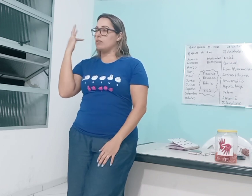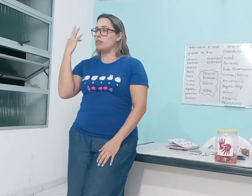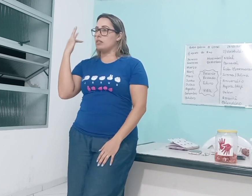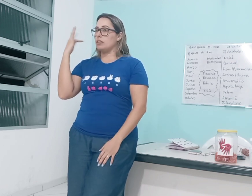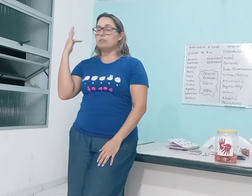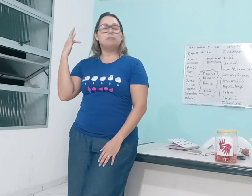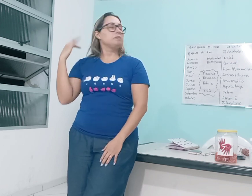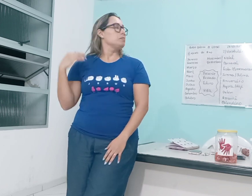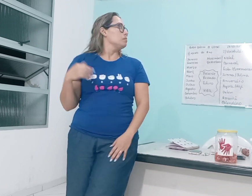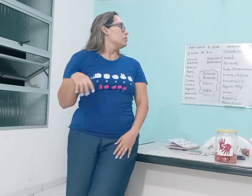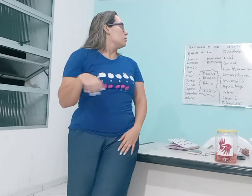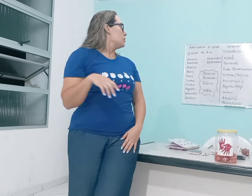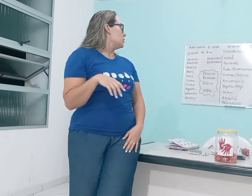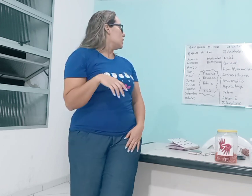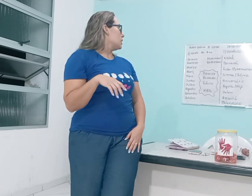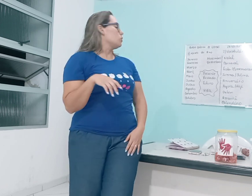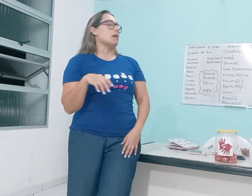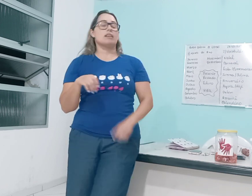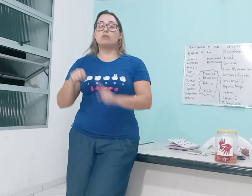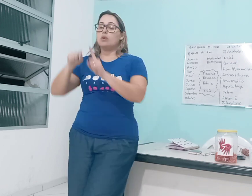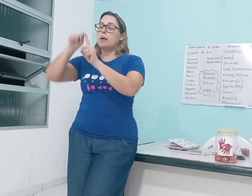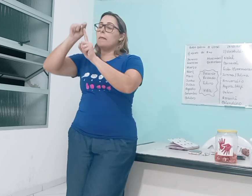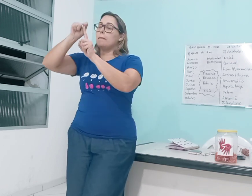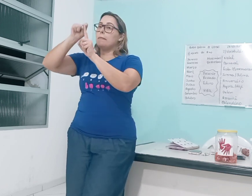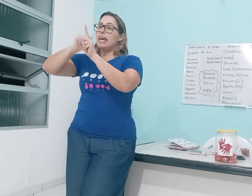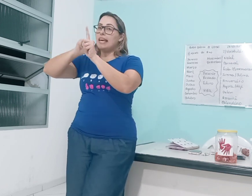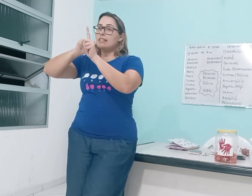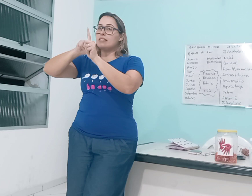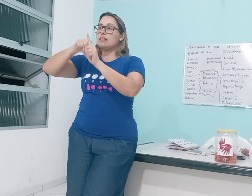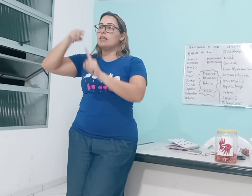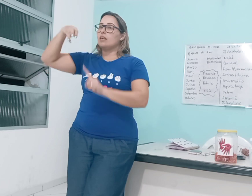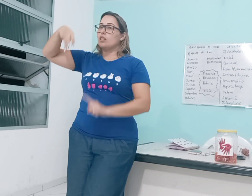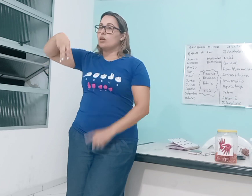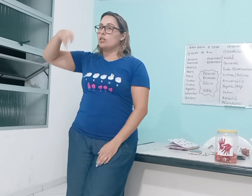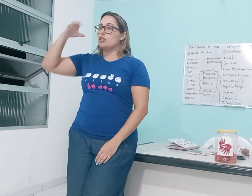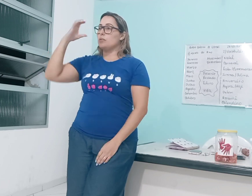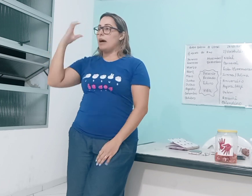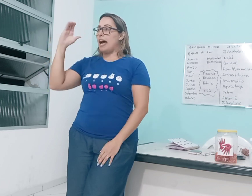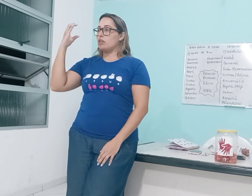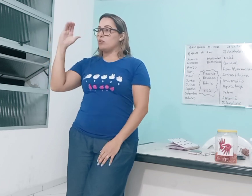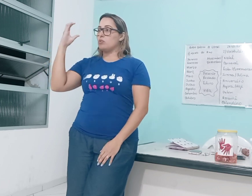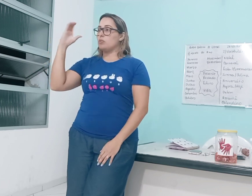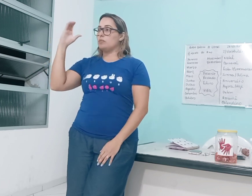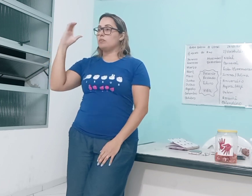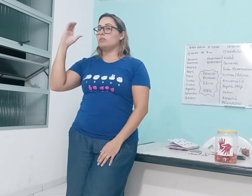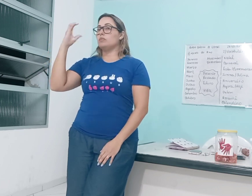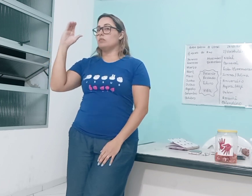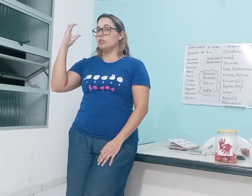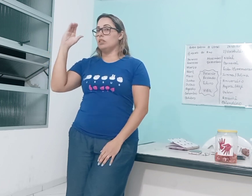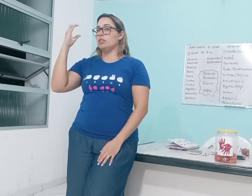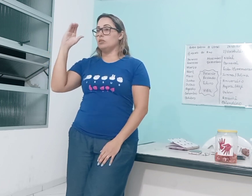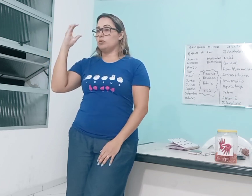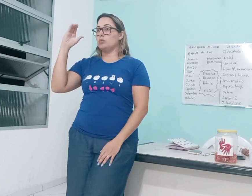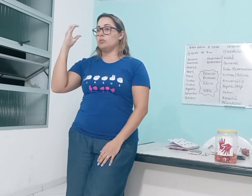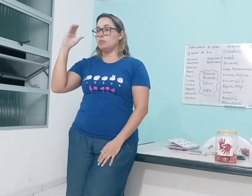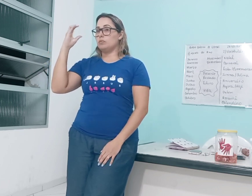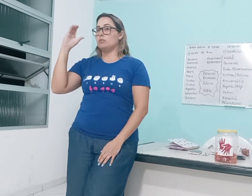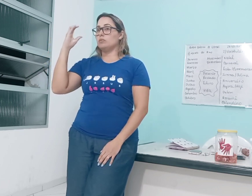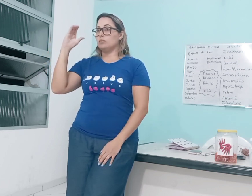você. Fevereiro, março. Mês de março. Isso.